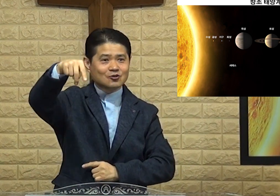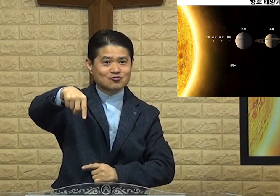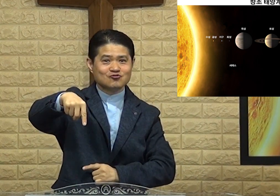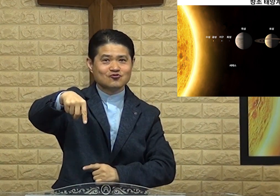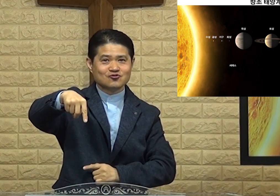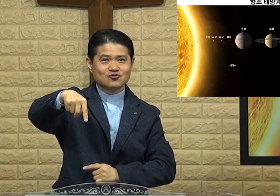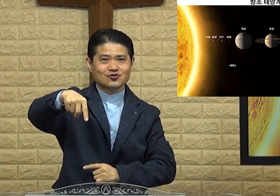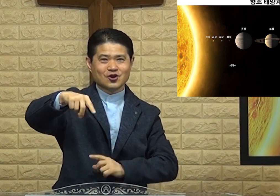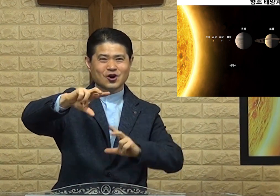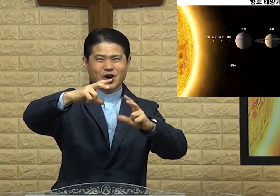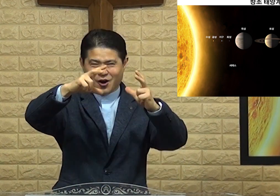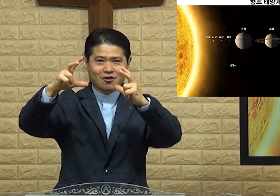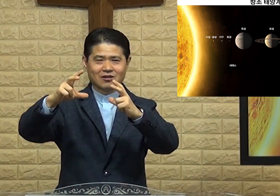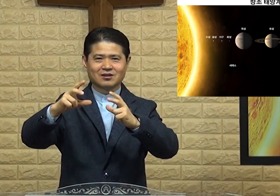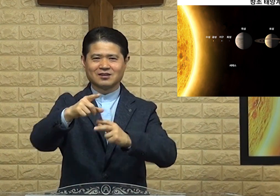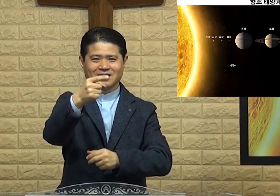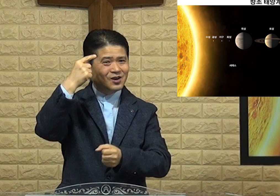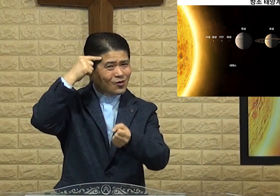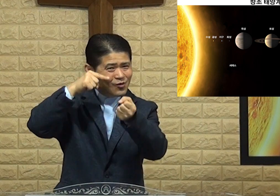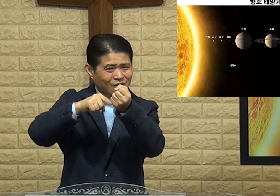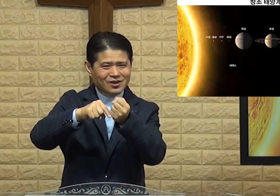이 은하수계입니다.